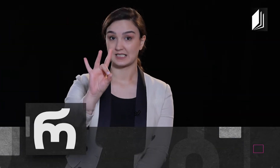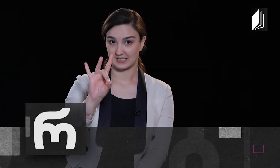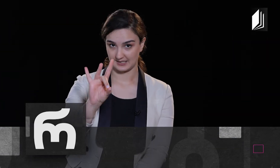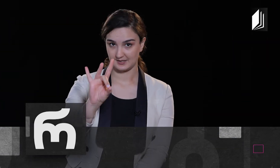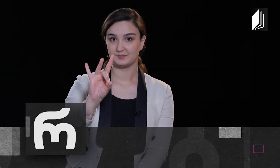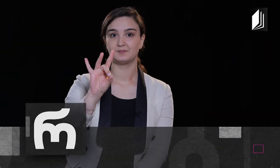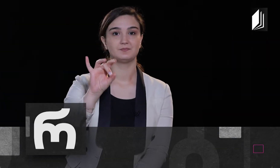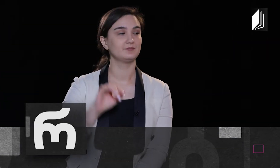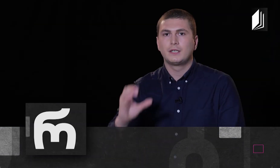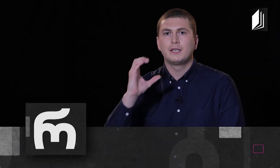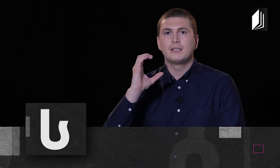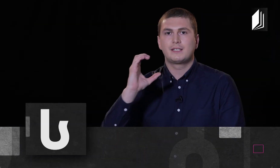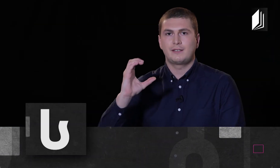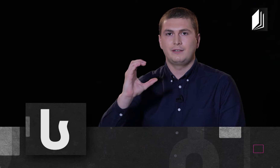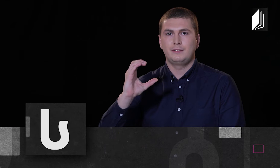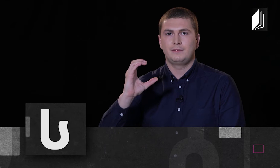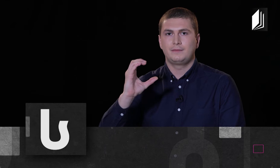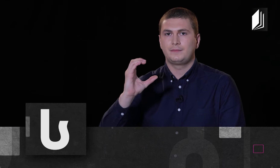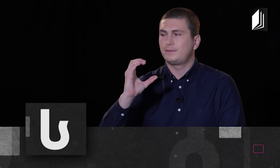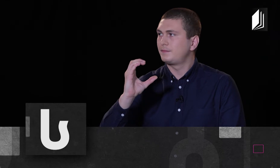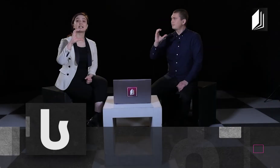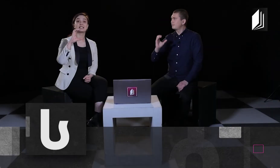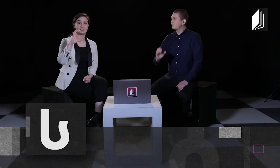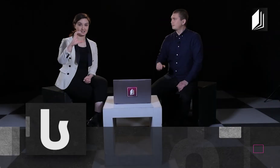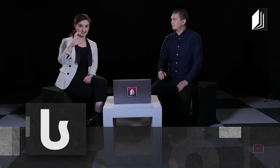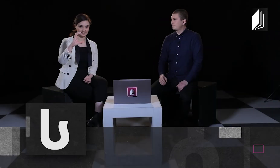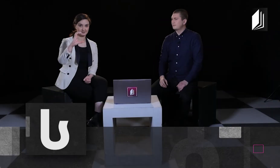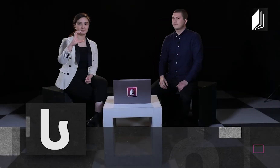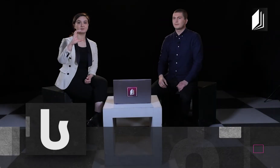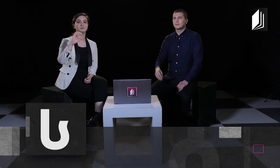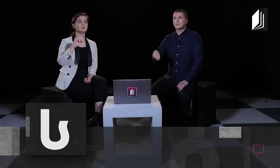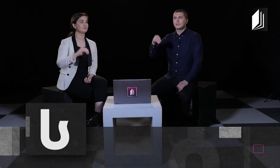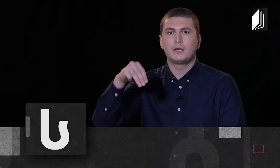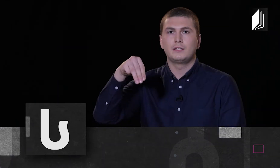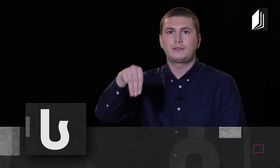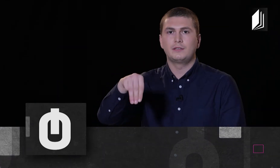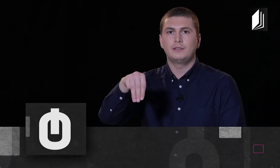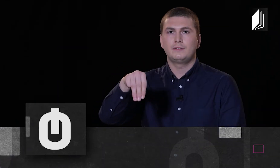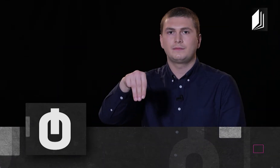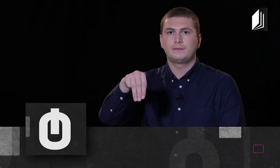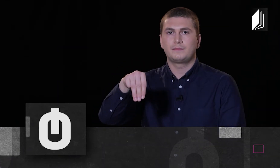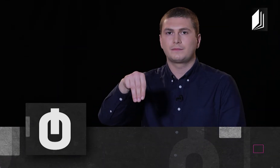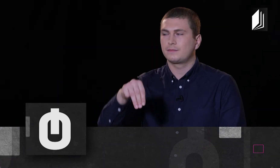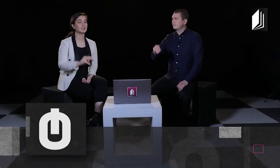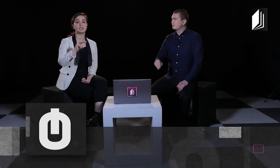Р С С Т